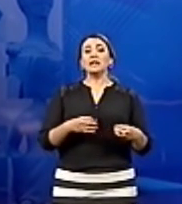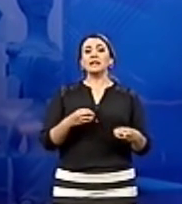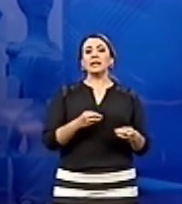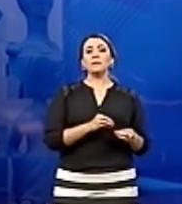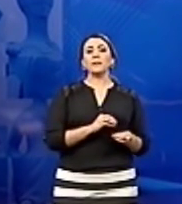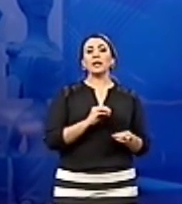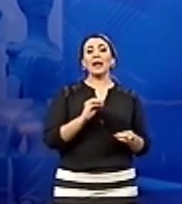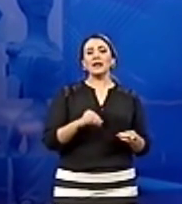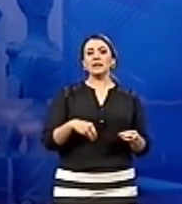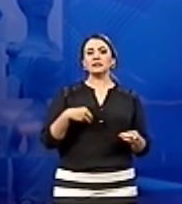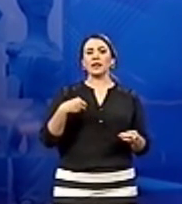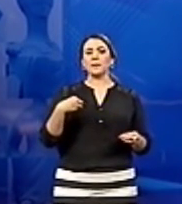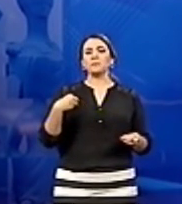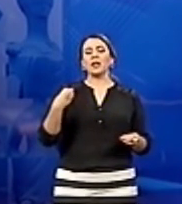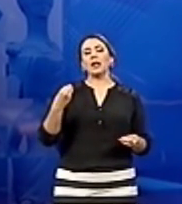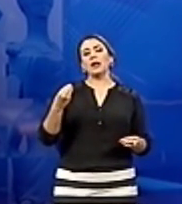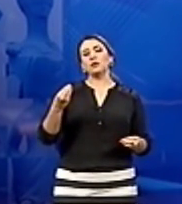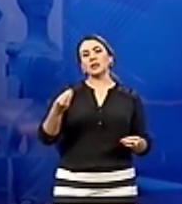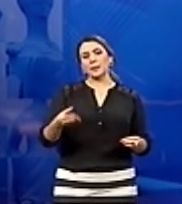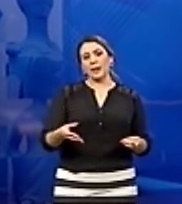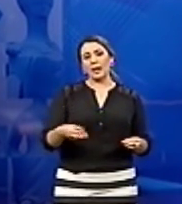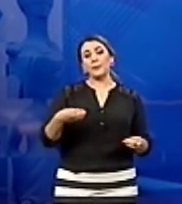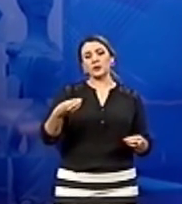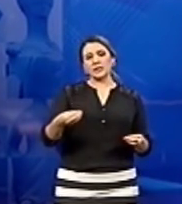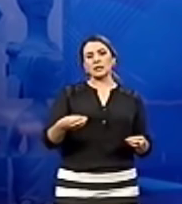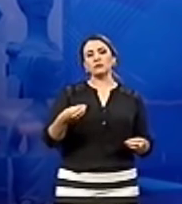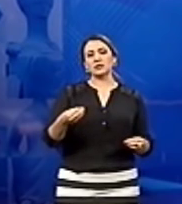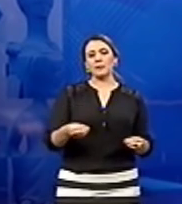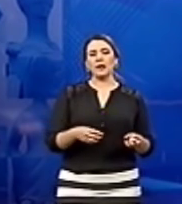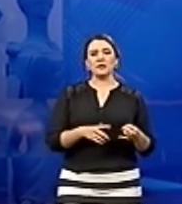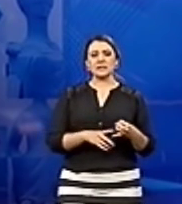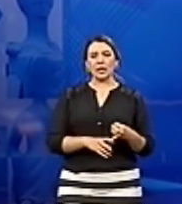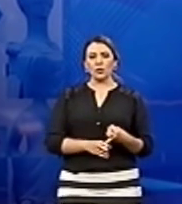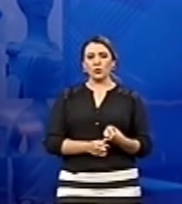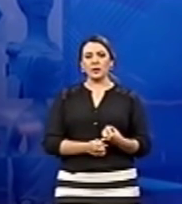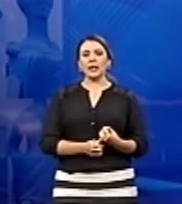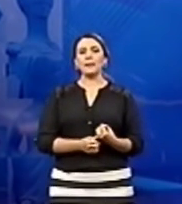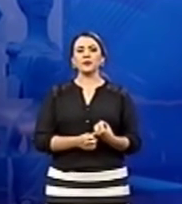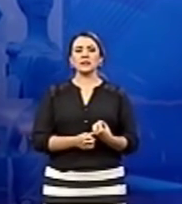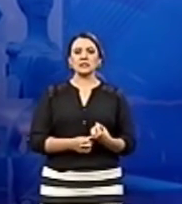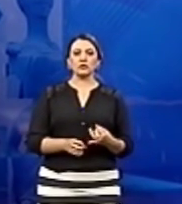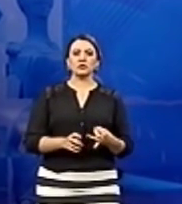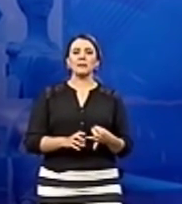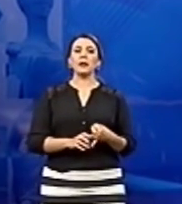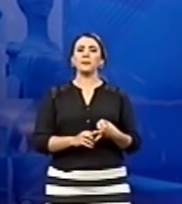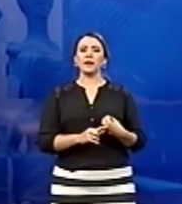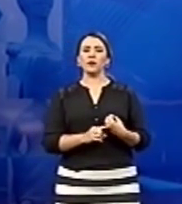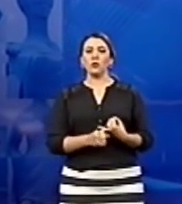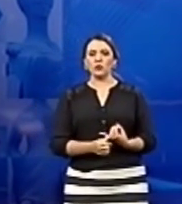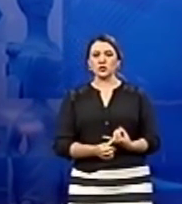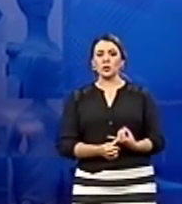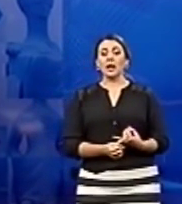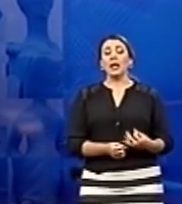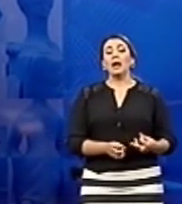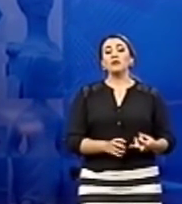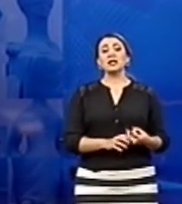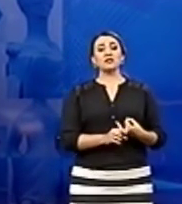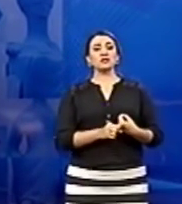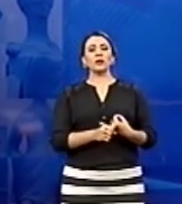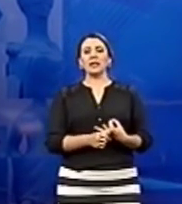que garantem o trabalho, a proteção do trabalho insalubre, a proteção do trabalho perigoso, os